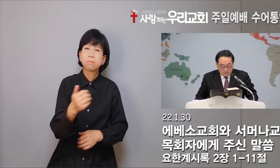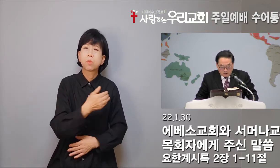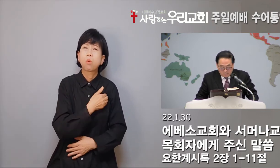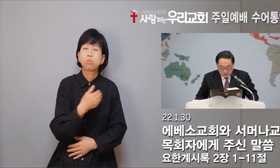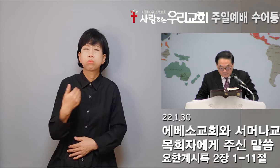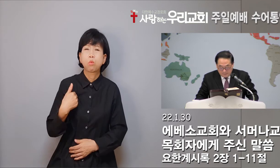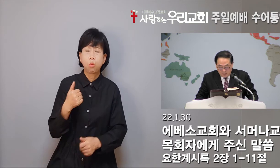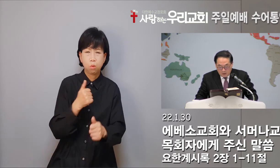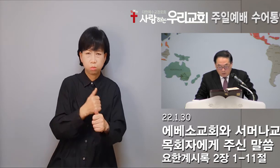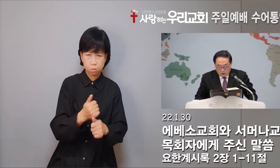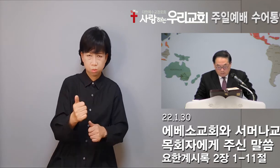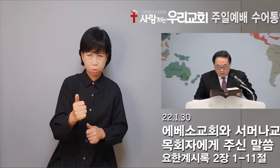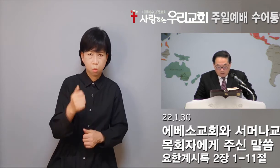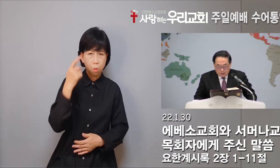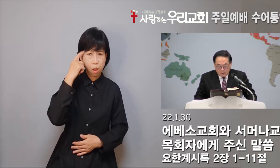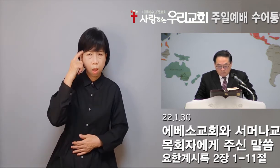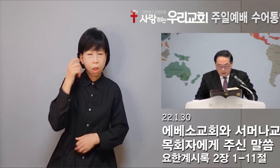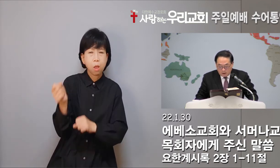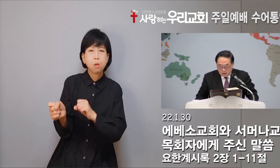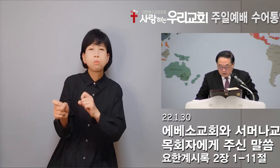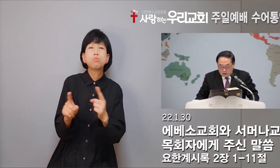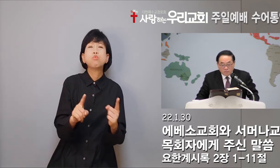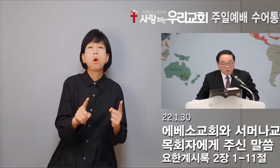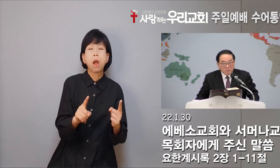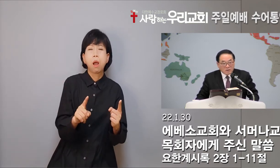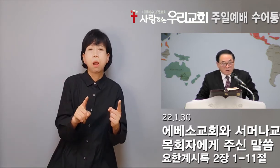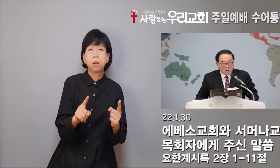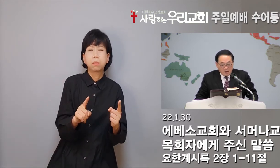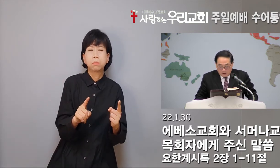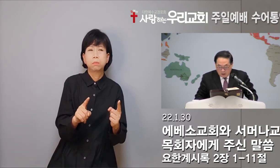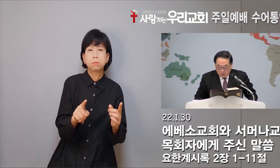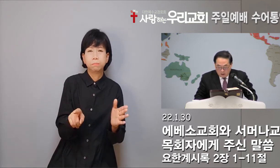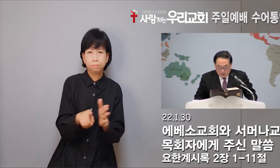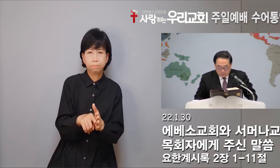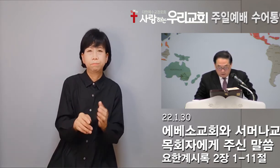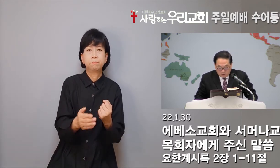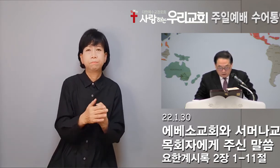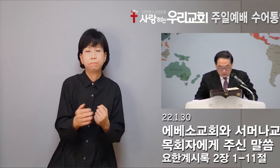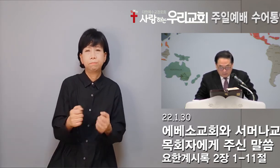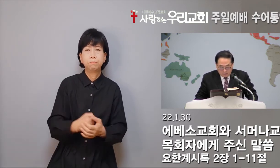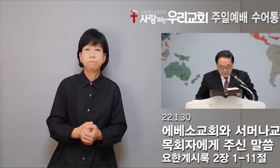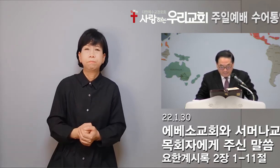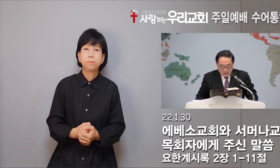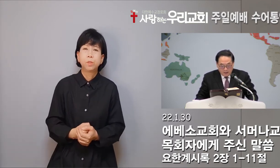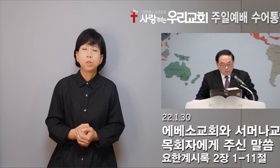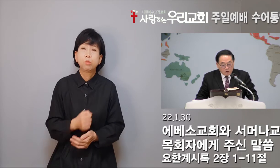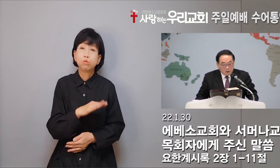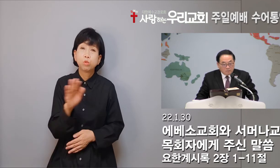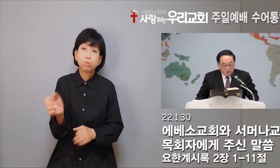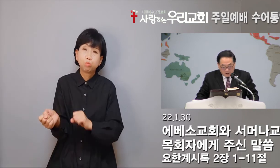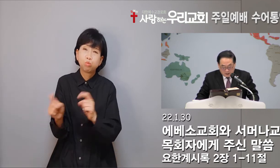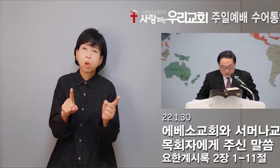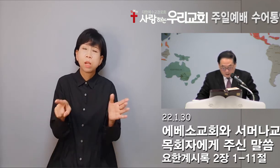알았기 때문입니다. 오직 부활만이 우리를 능히 무덤에서 나오게 할 수 있는 것입니다. 우리는 부활 신앙을